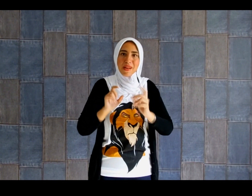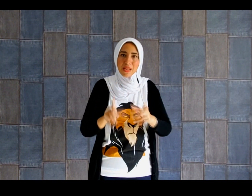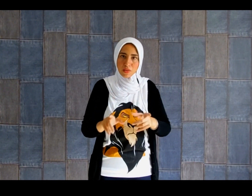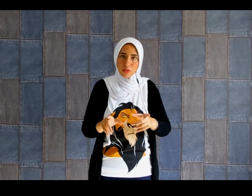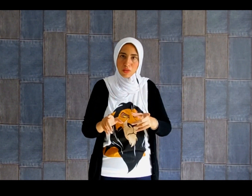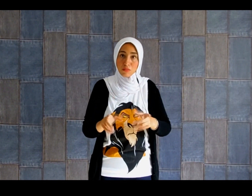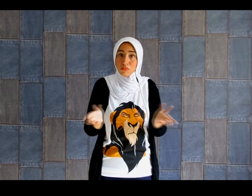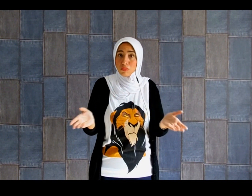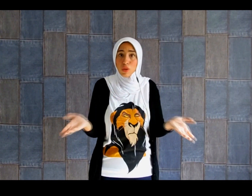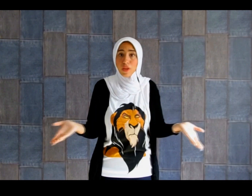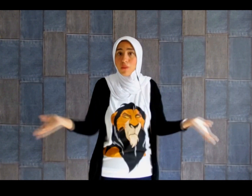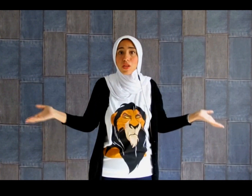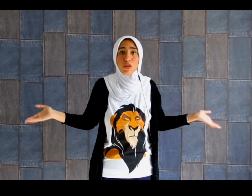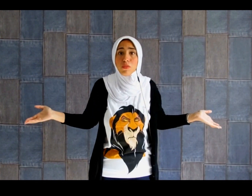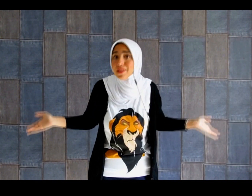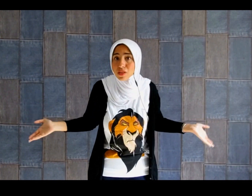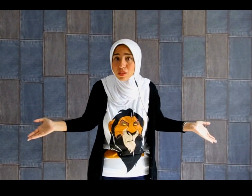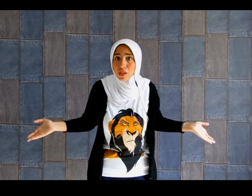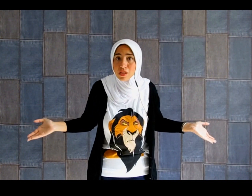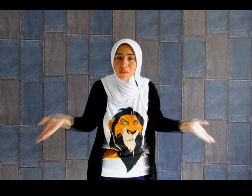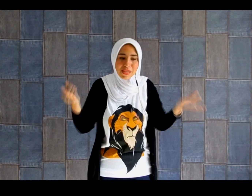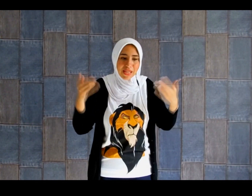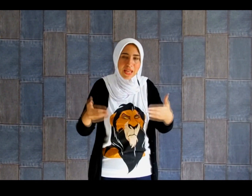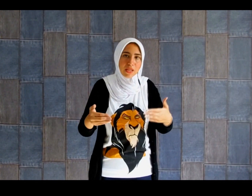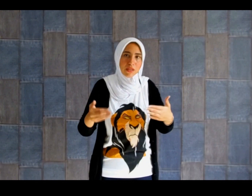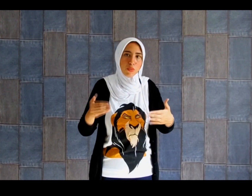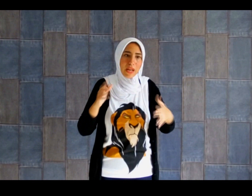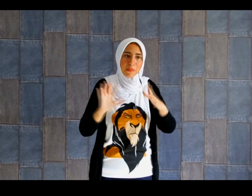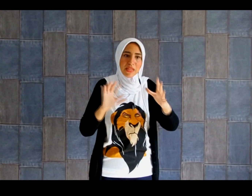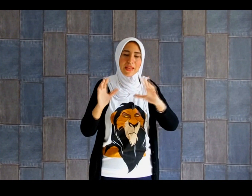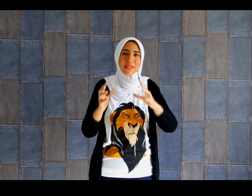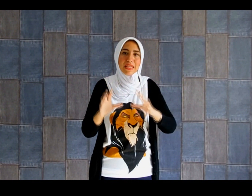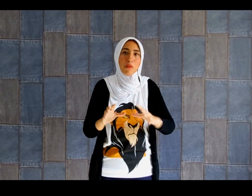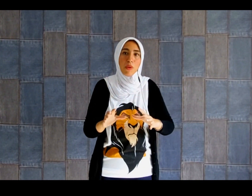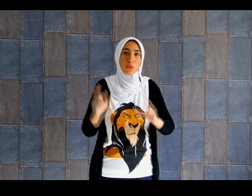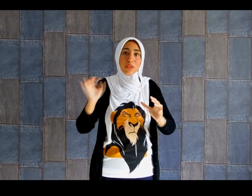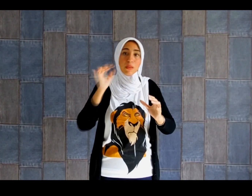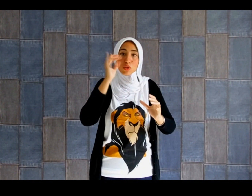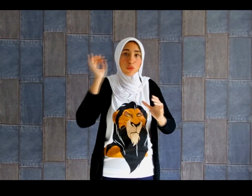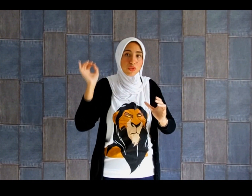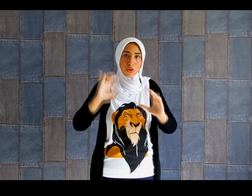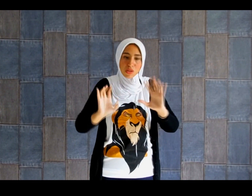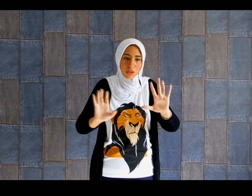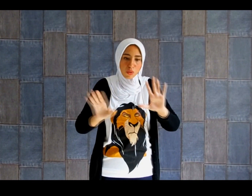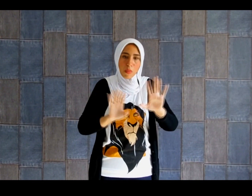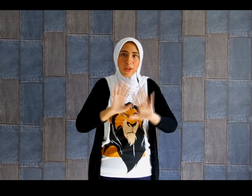بالليزر والفراعنة مكنش عندهم ليزر طب ازاي يبقوا لحمين الاجزاء دي مبعد وانت متشوفش اصلا انه هم